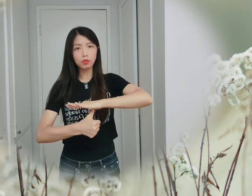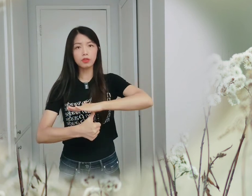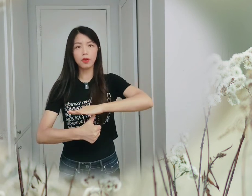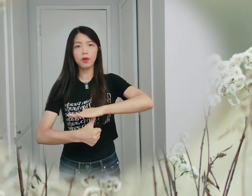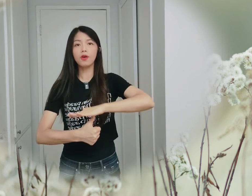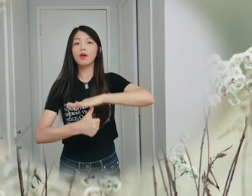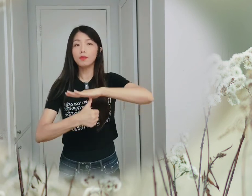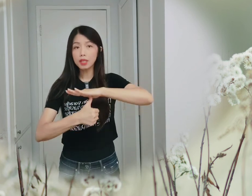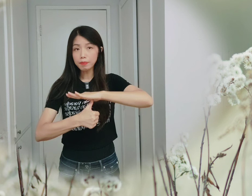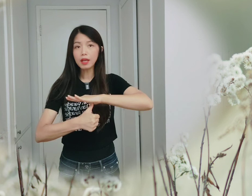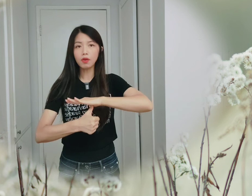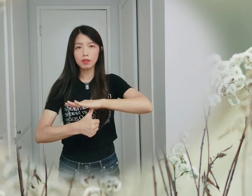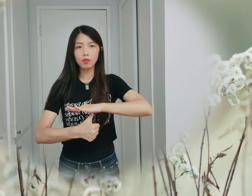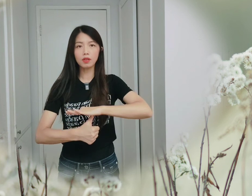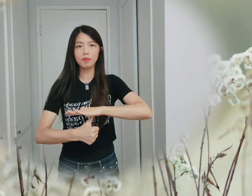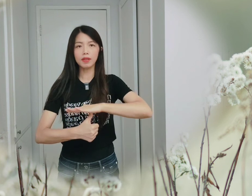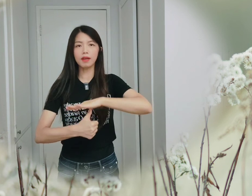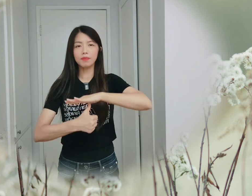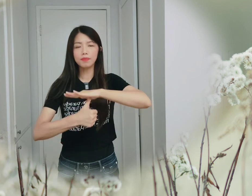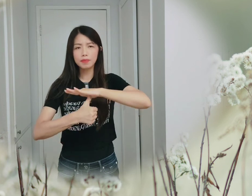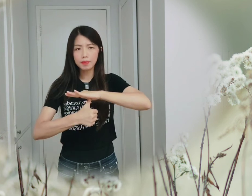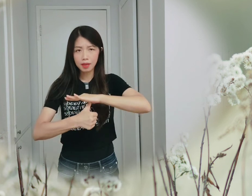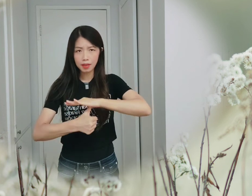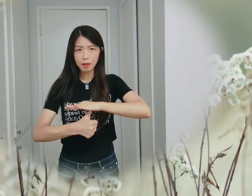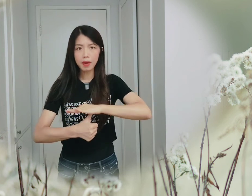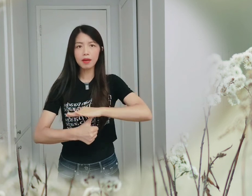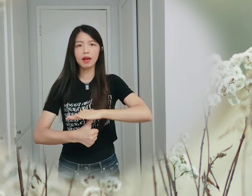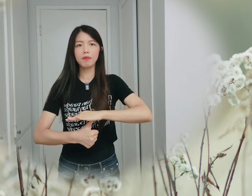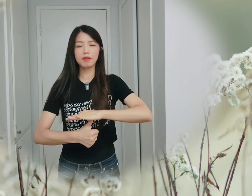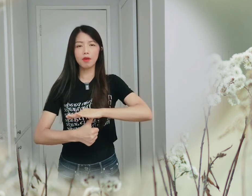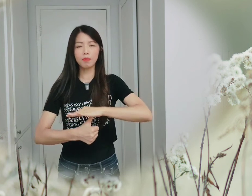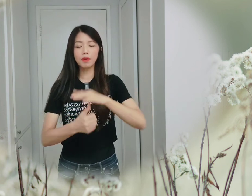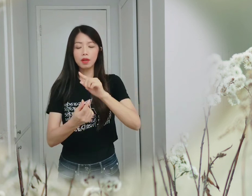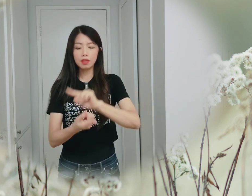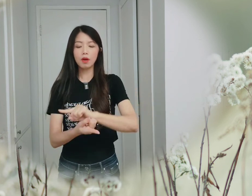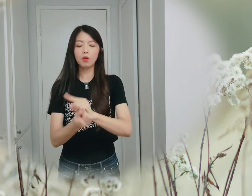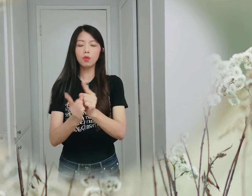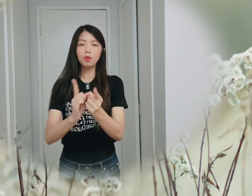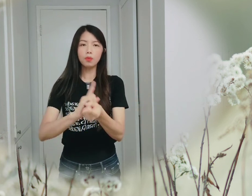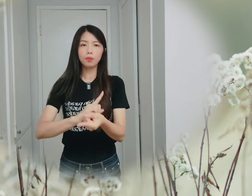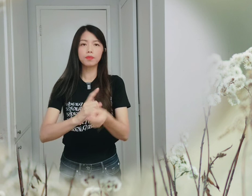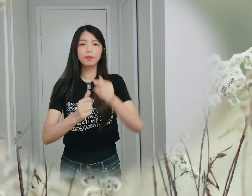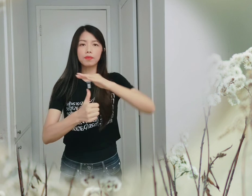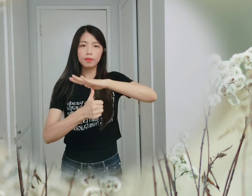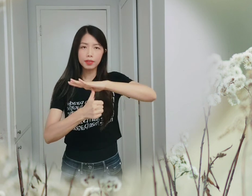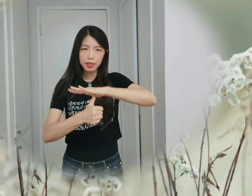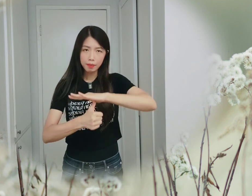꾹 누르는 거예요. 그러면 참다라고 하는 뜻의 수어가 됩니다. 참아가면서 서로